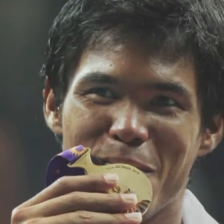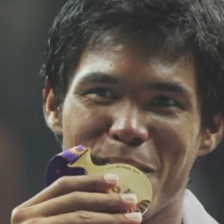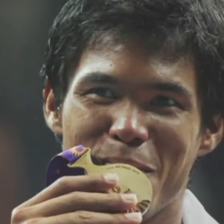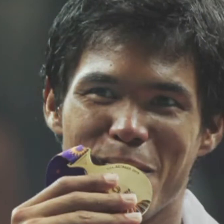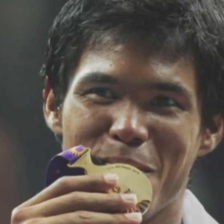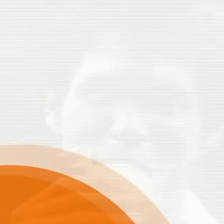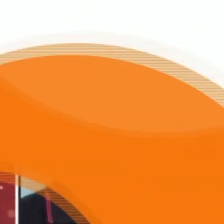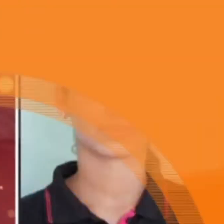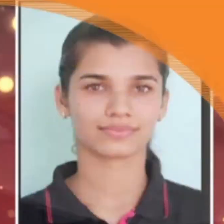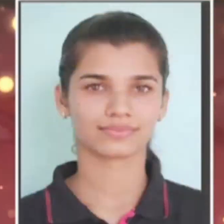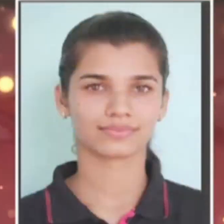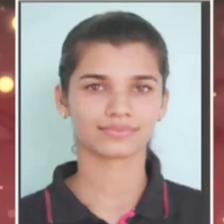स्वयं बने हम